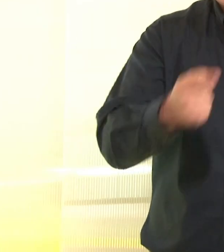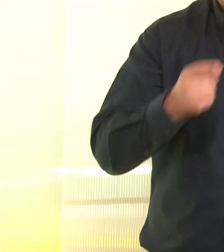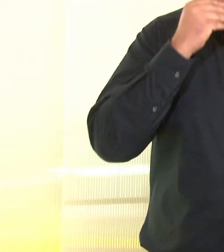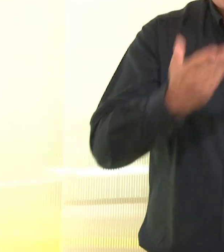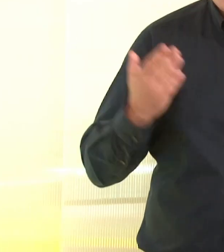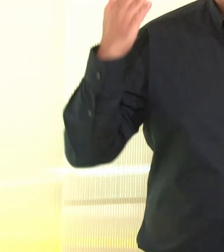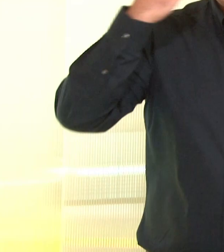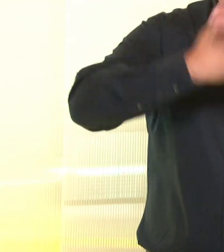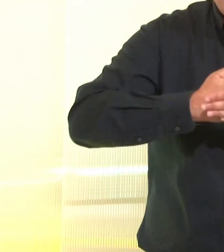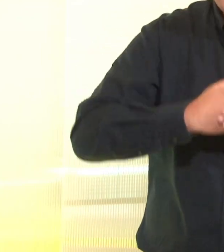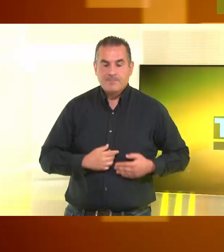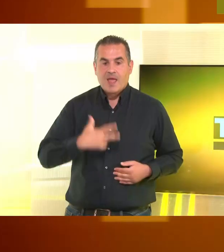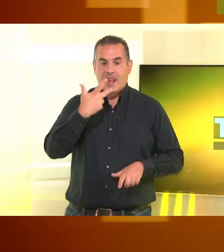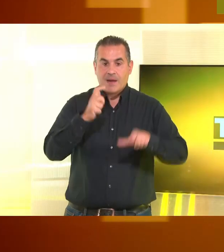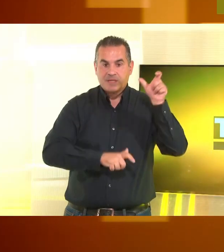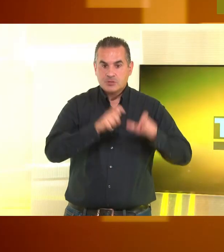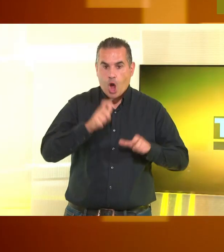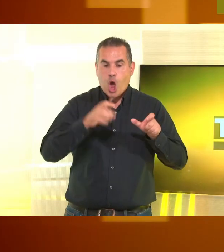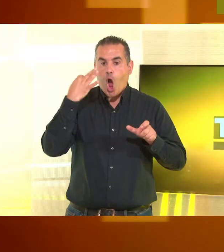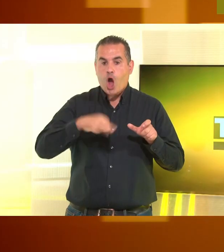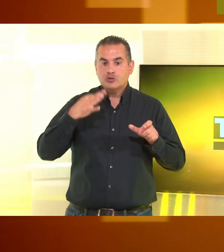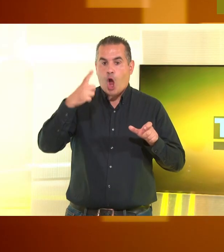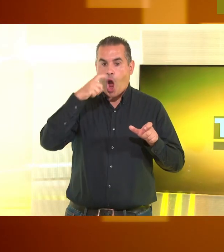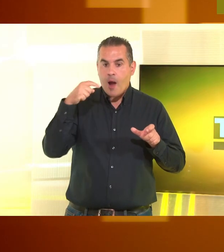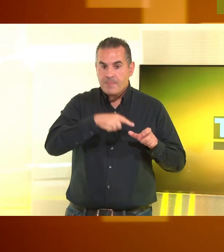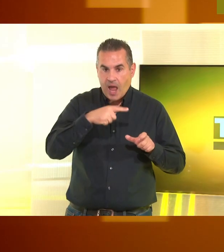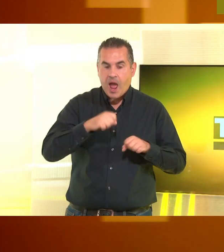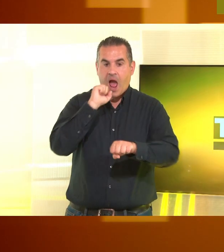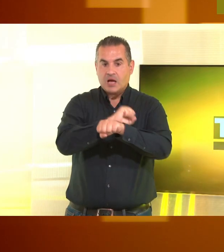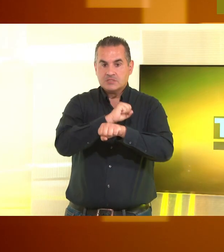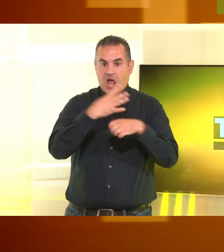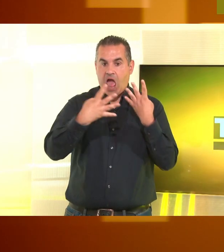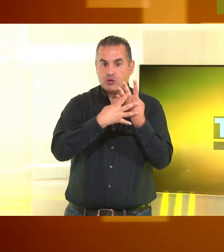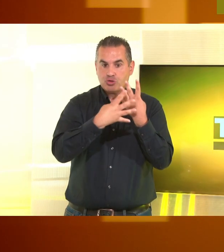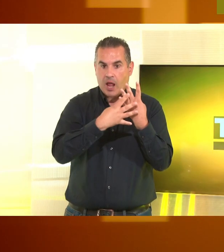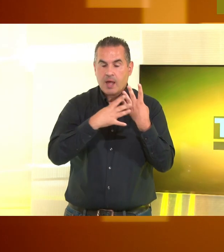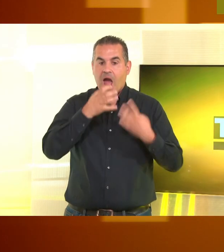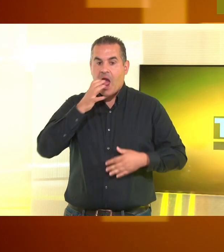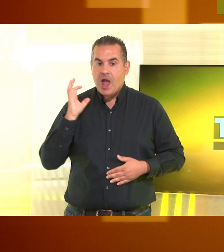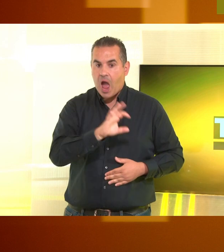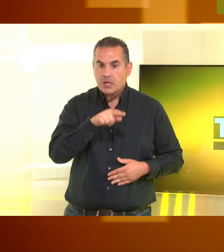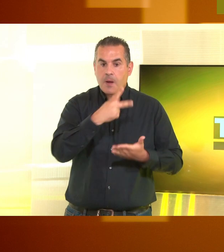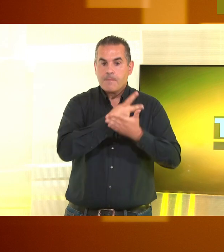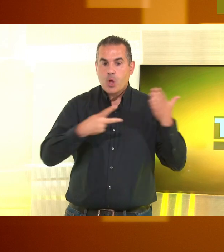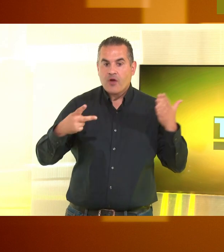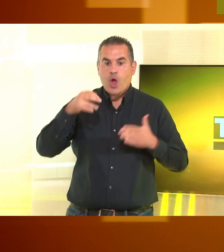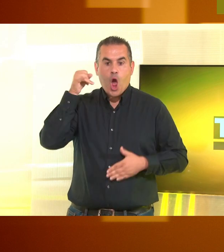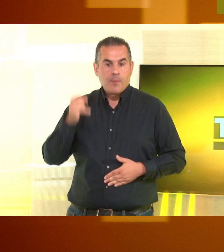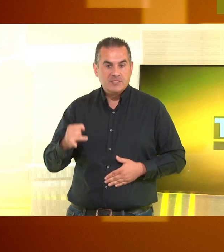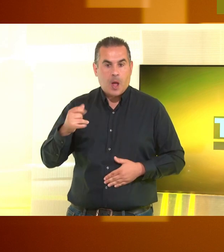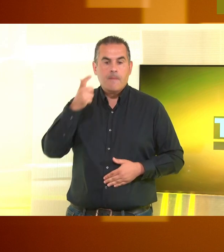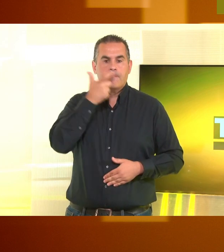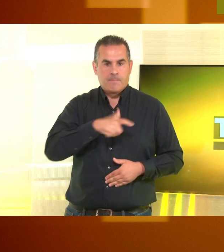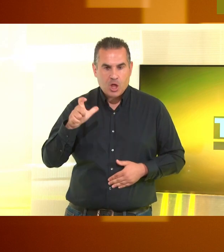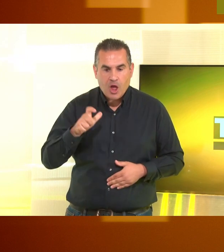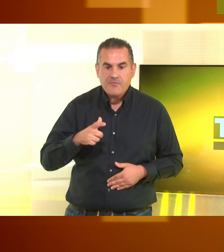Buonasera al TG Lis. Sono finiti in carcere e dovranno difendersi dalla pesante accusa di tentato omicidio i tre olbiesi